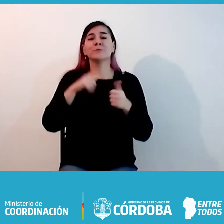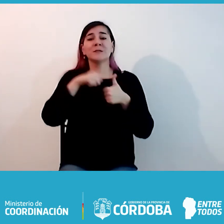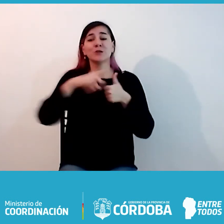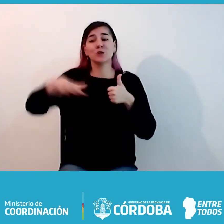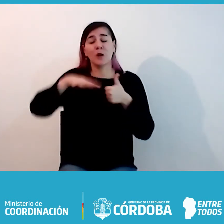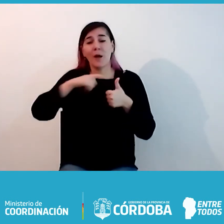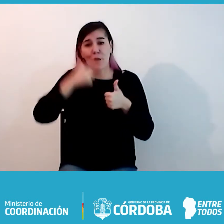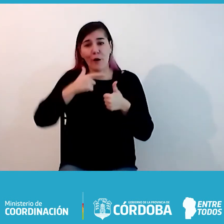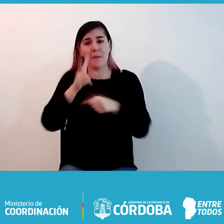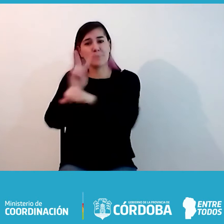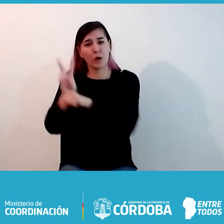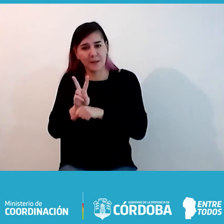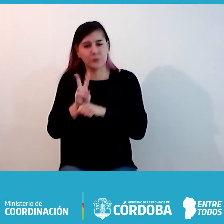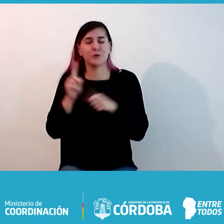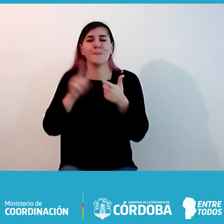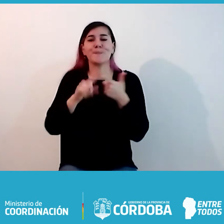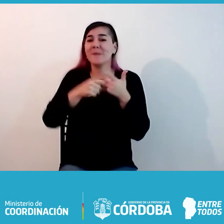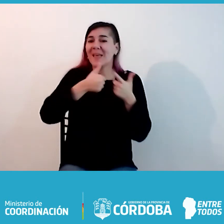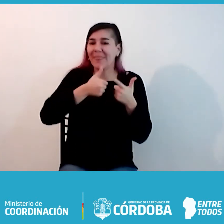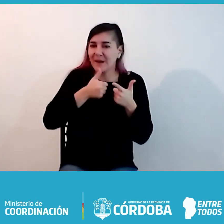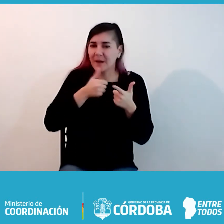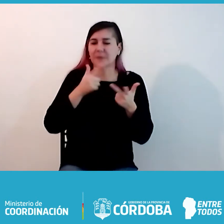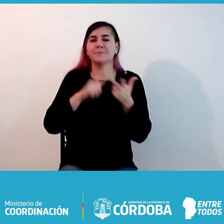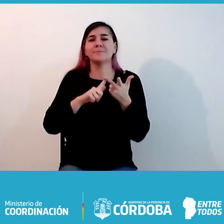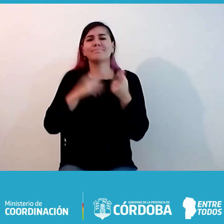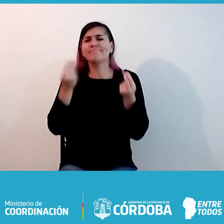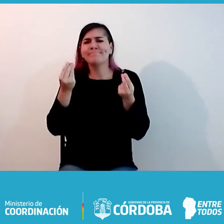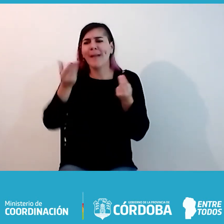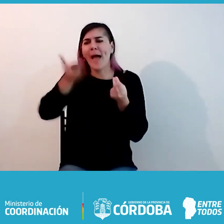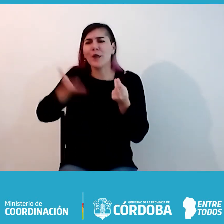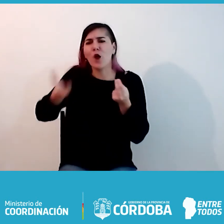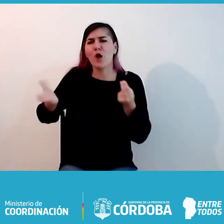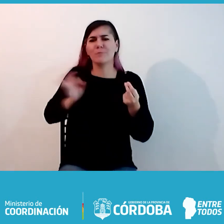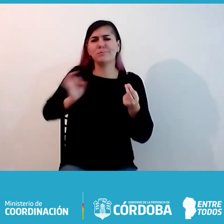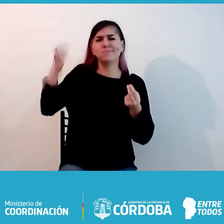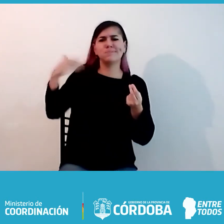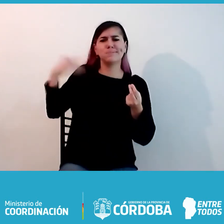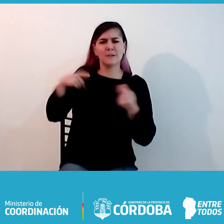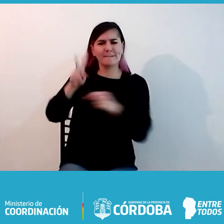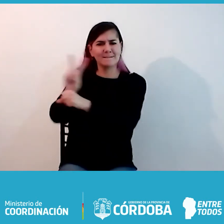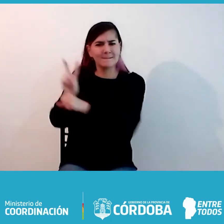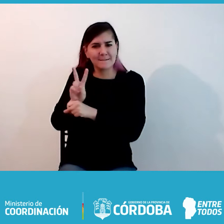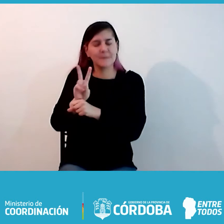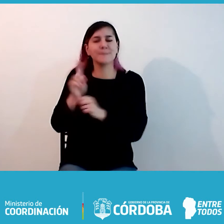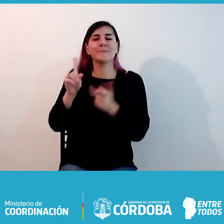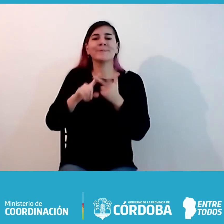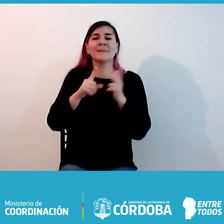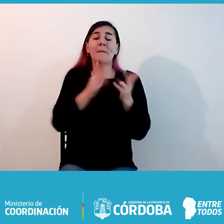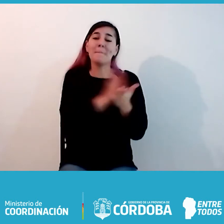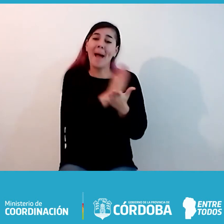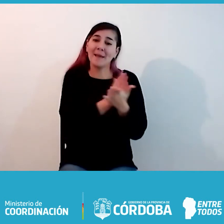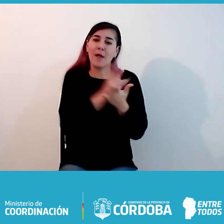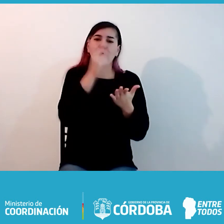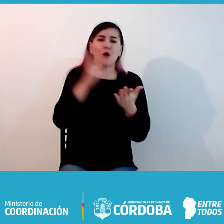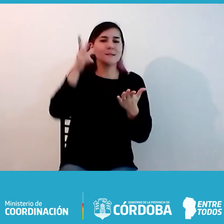protección hídricas, por caso, yacimientos arqueológicos y ancestrales. Cita página 286 y